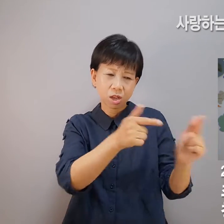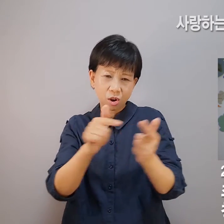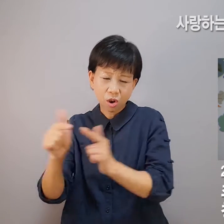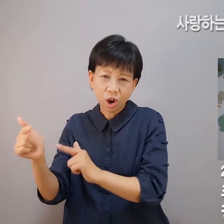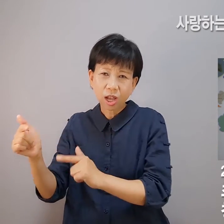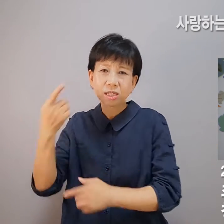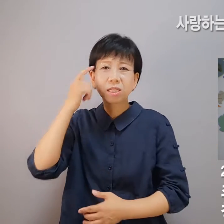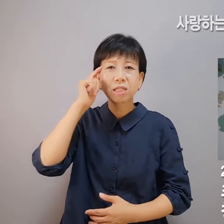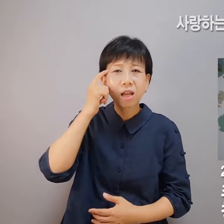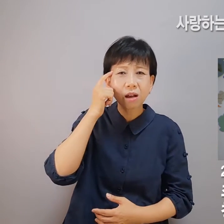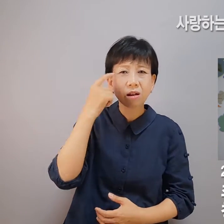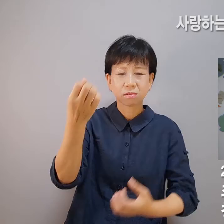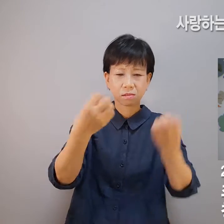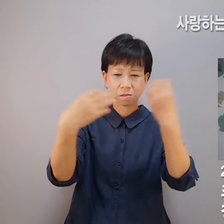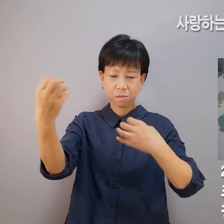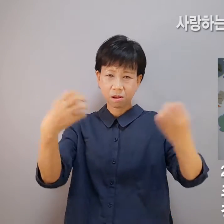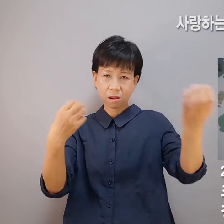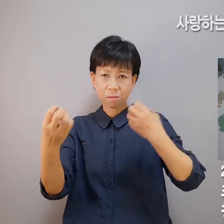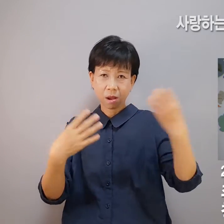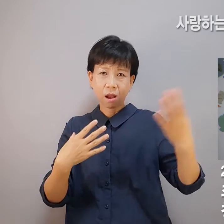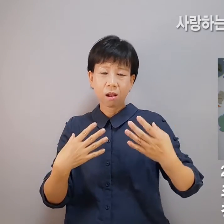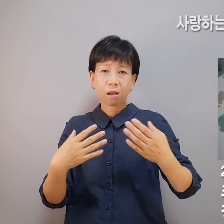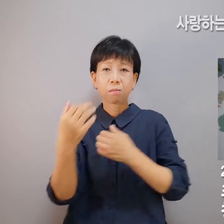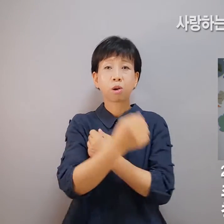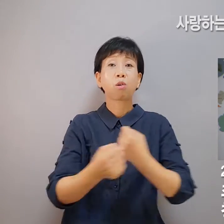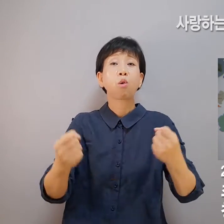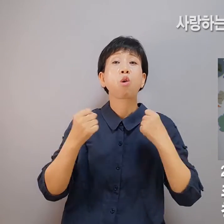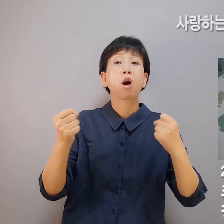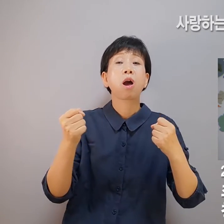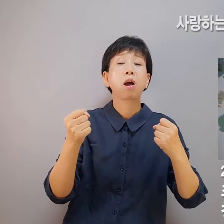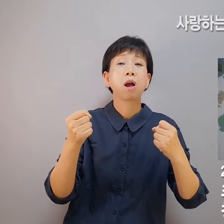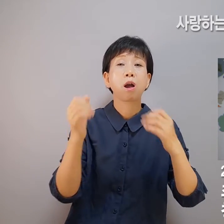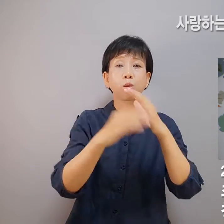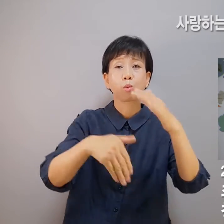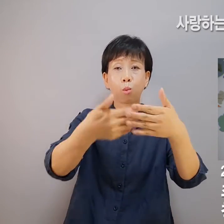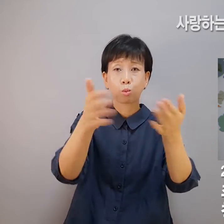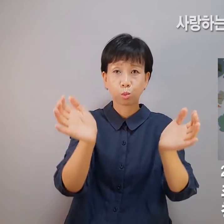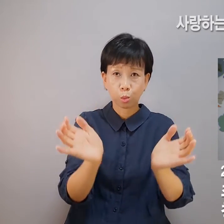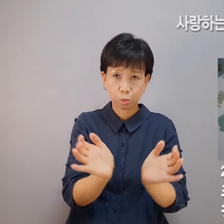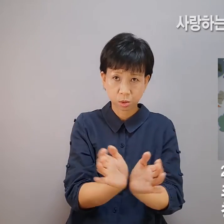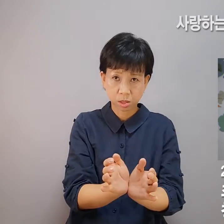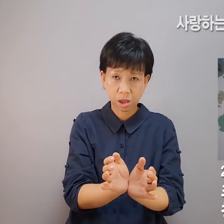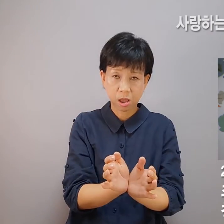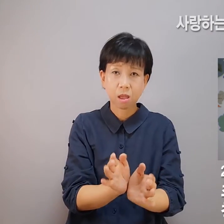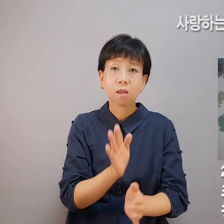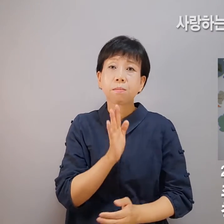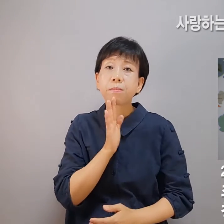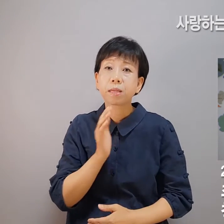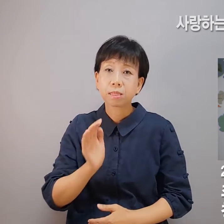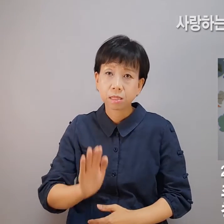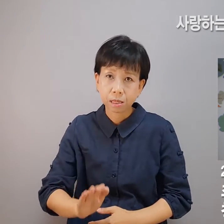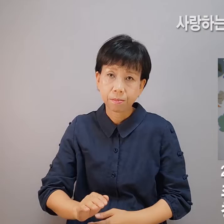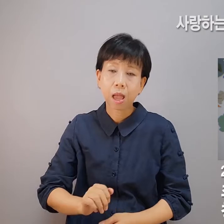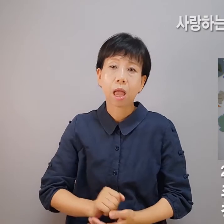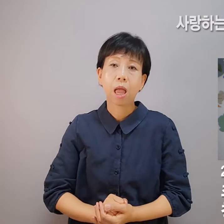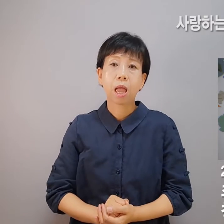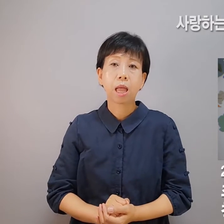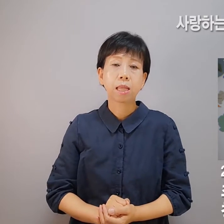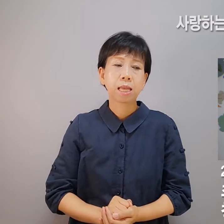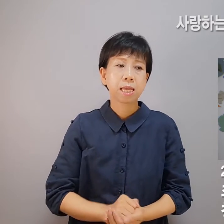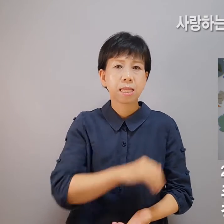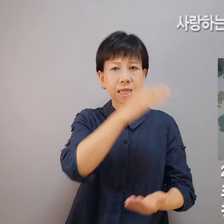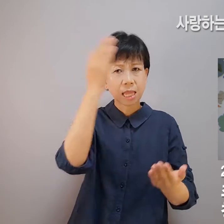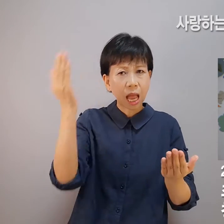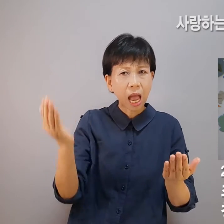그러나 그 공동체 안에서 여러 의견들 가운데 수렴되는 게 있고 들어주는 게 있고